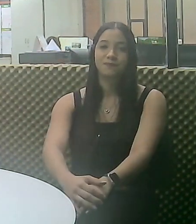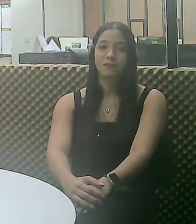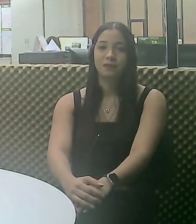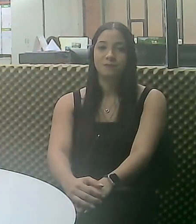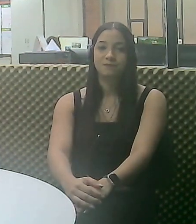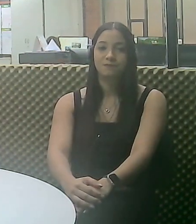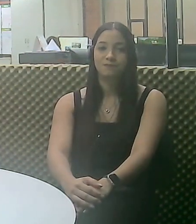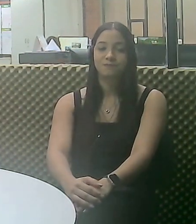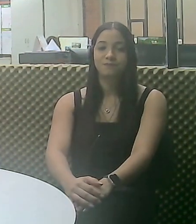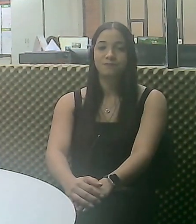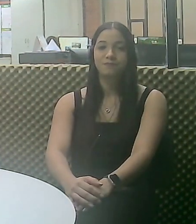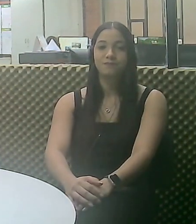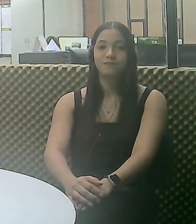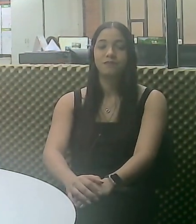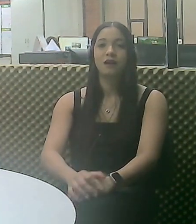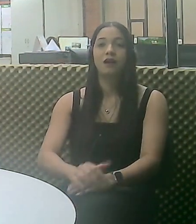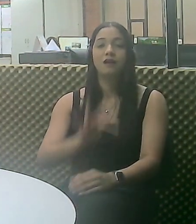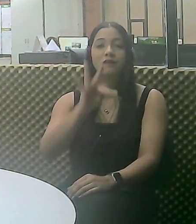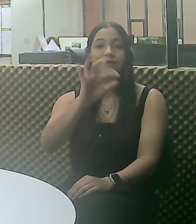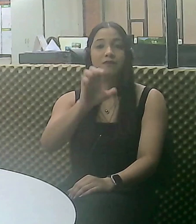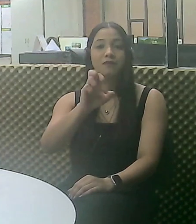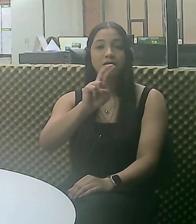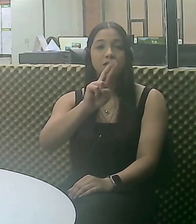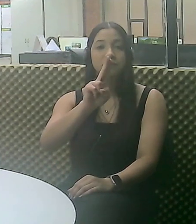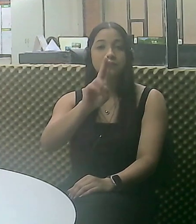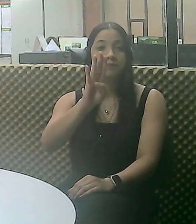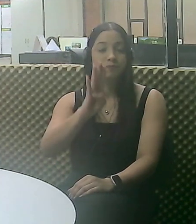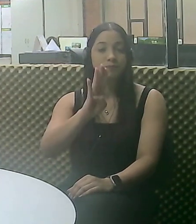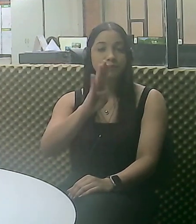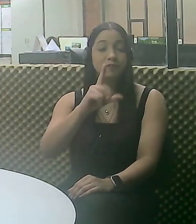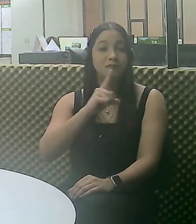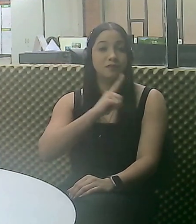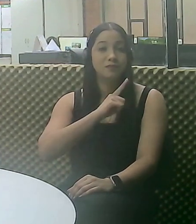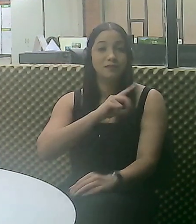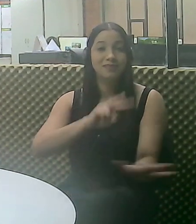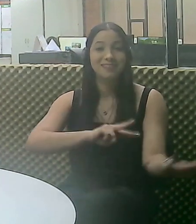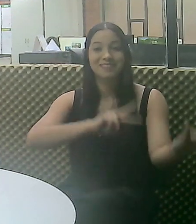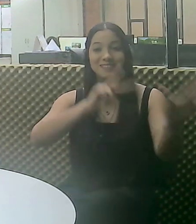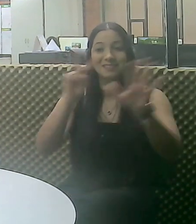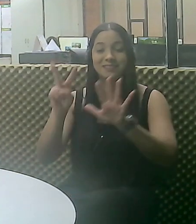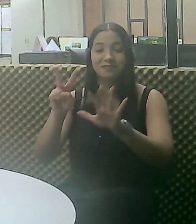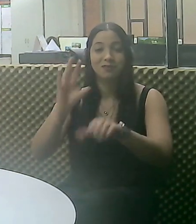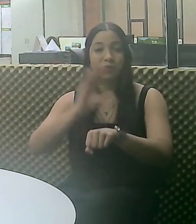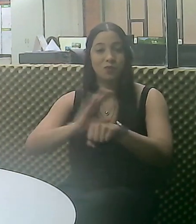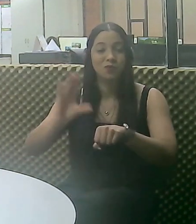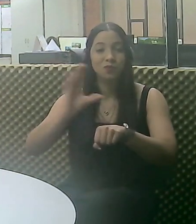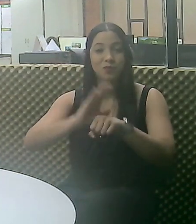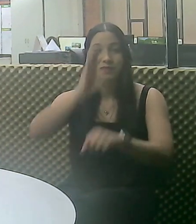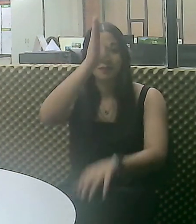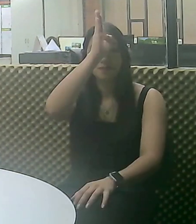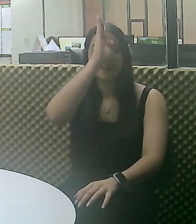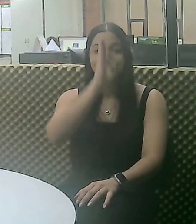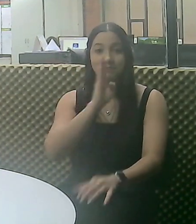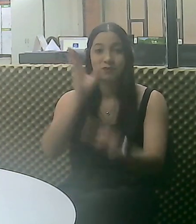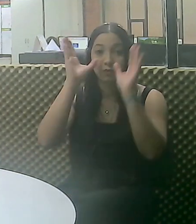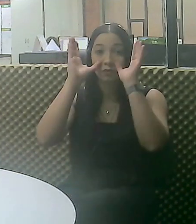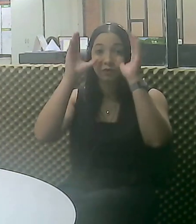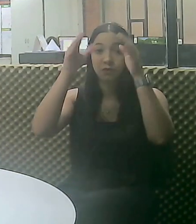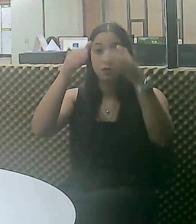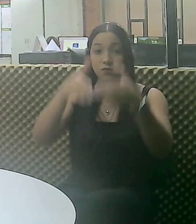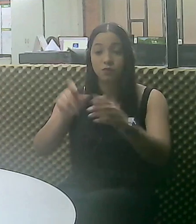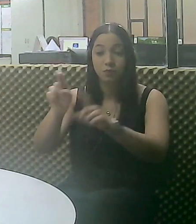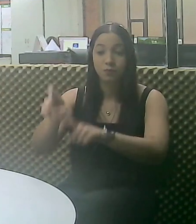notícias. A Fundação de Excelência Rural de Uberlândia, FERUB, vai oferecer nesta semana mais uma capacitação gratuita voltada a